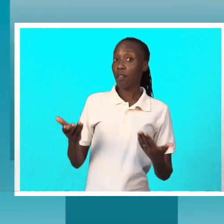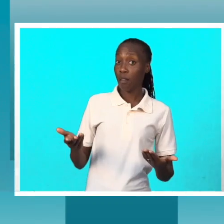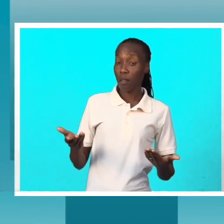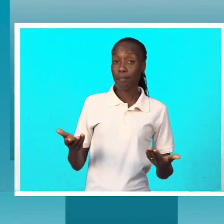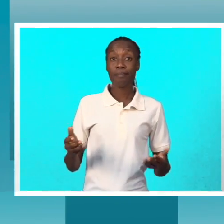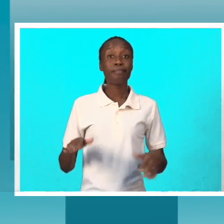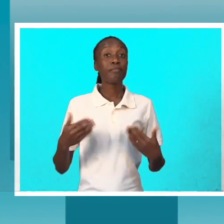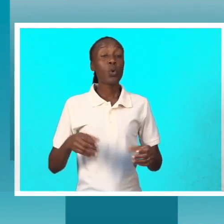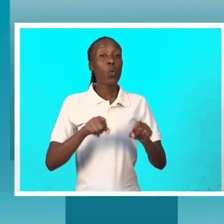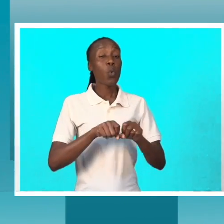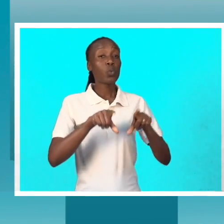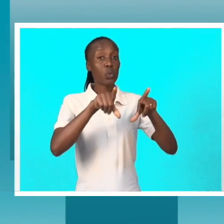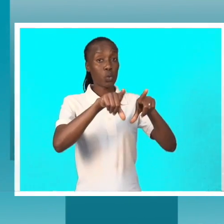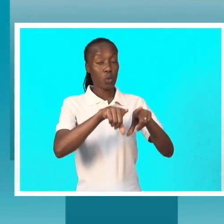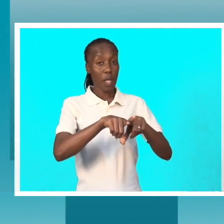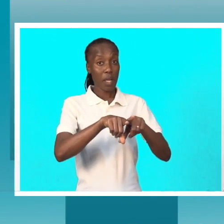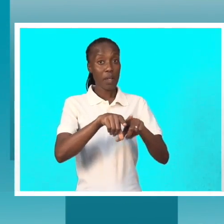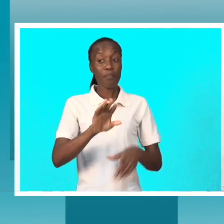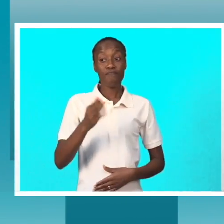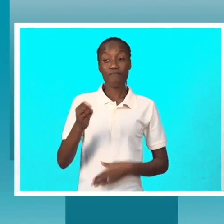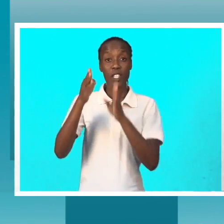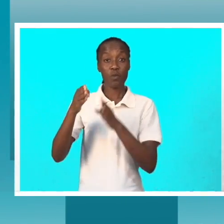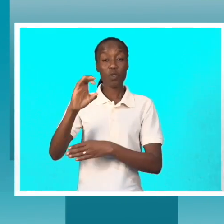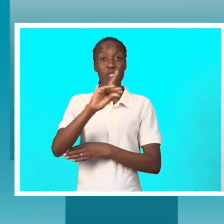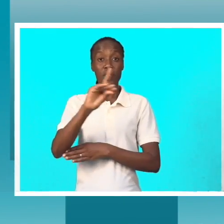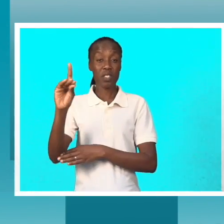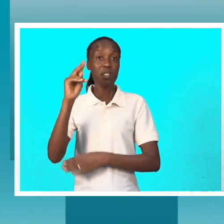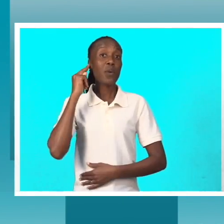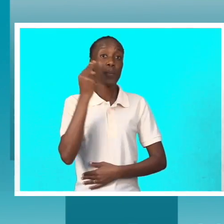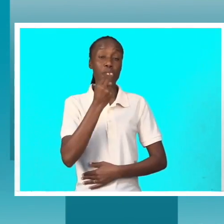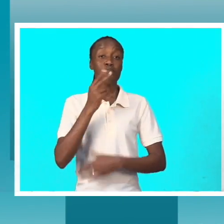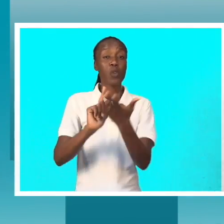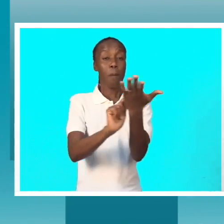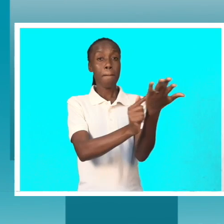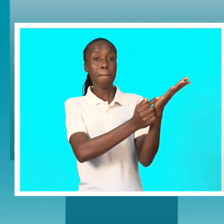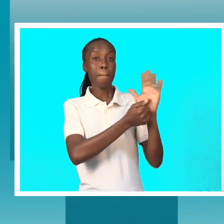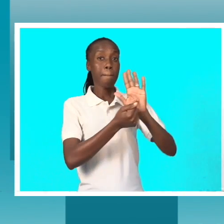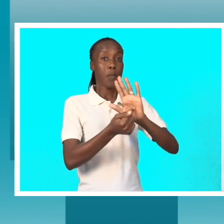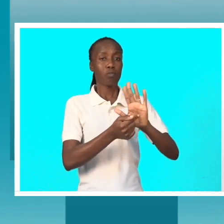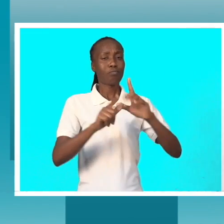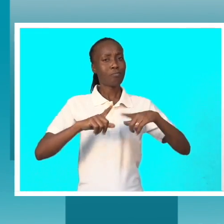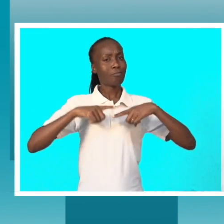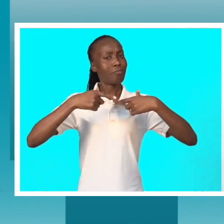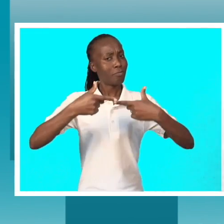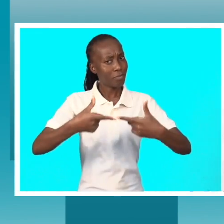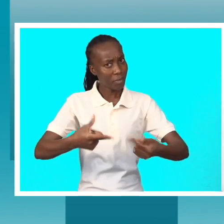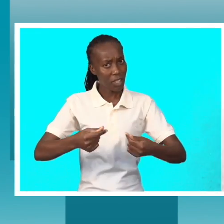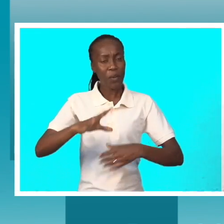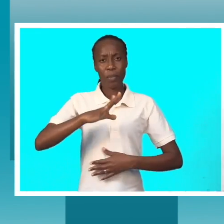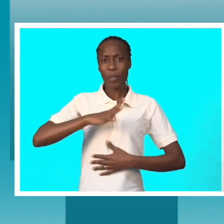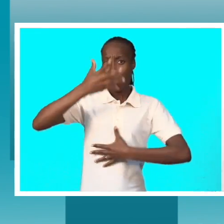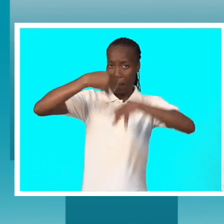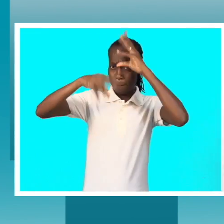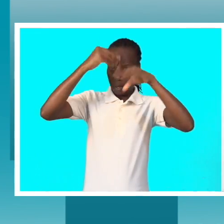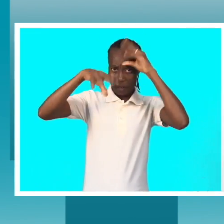Por outro lado, os colegas das pessoas com deficiência auditiva mostram-se disponíveis,